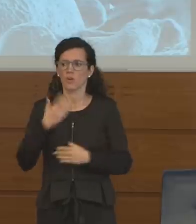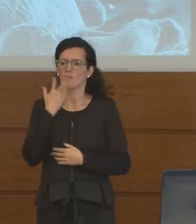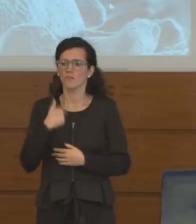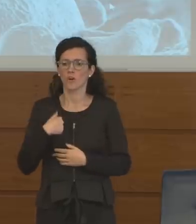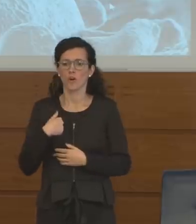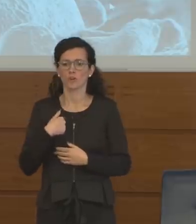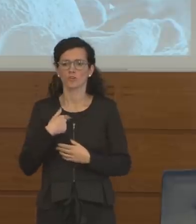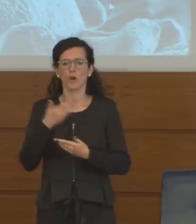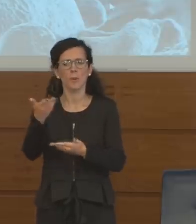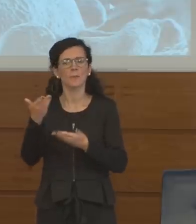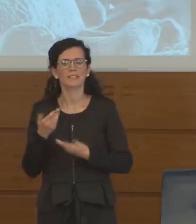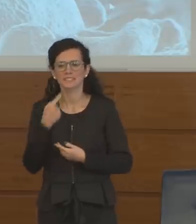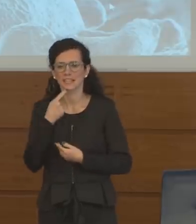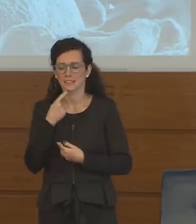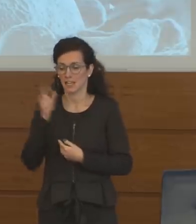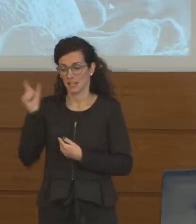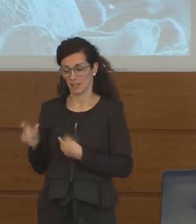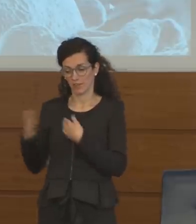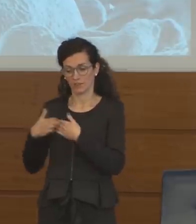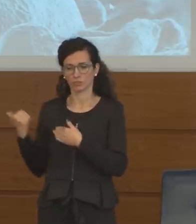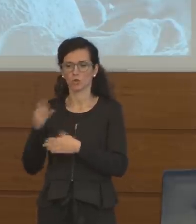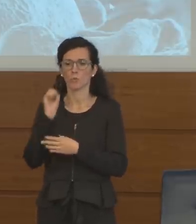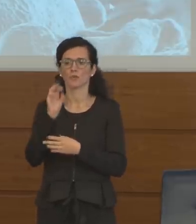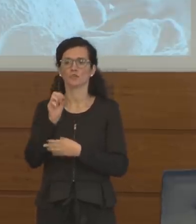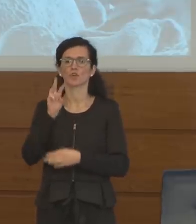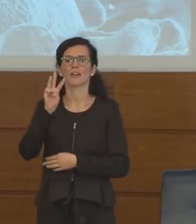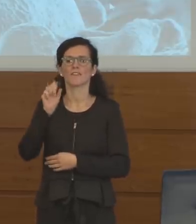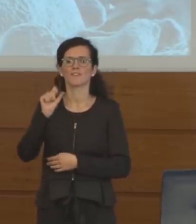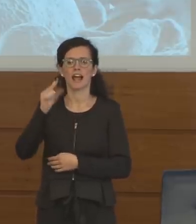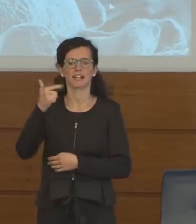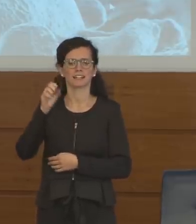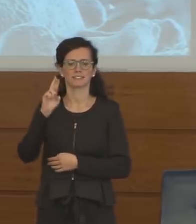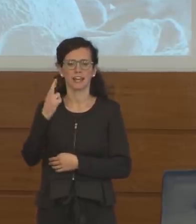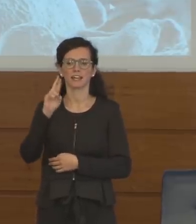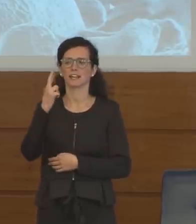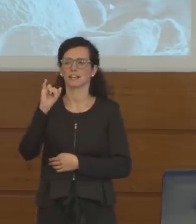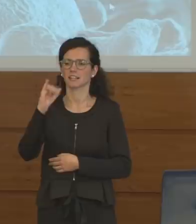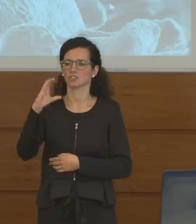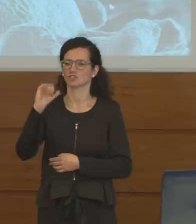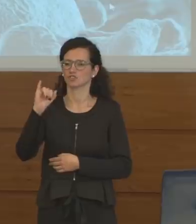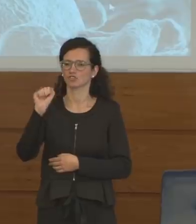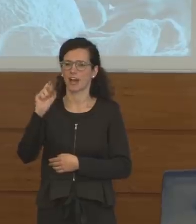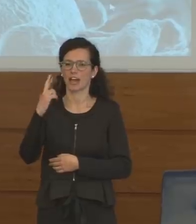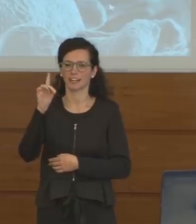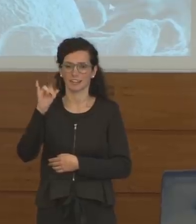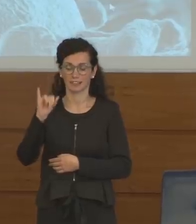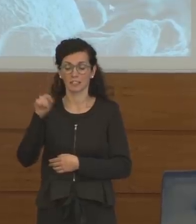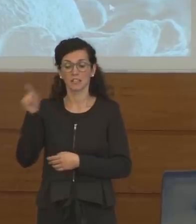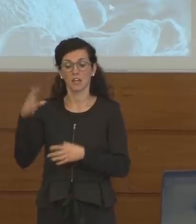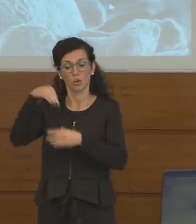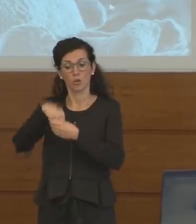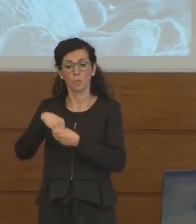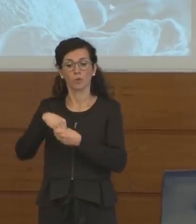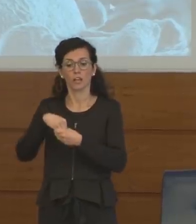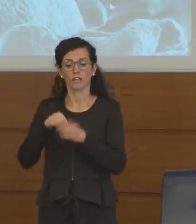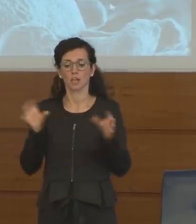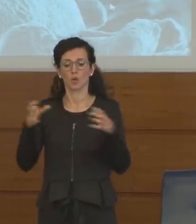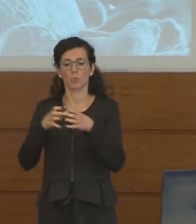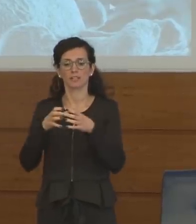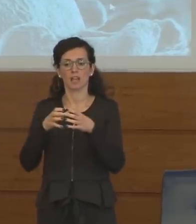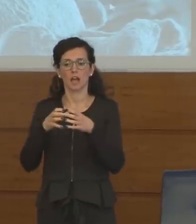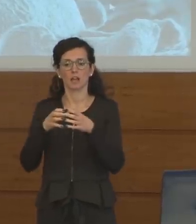presentare accanto a me il professore Walter Ricciardi, che molti di voi lo conoscono, componente del Comitato